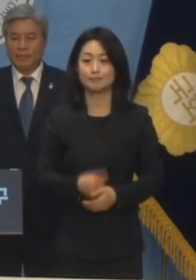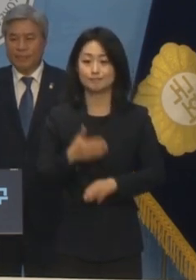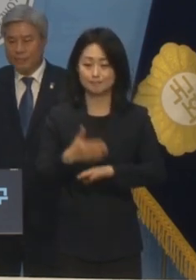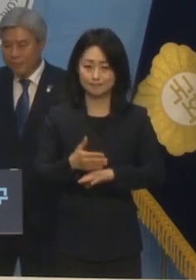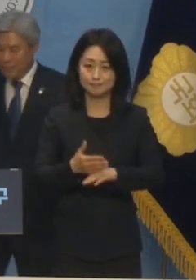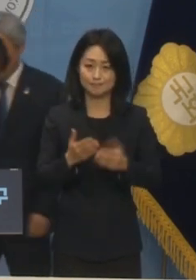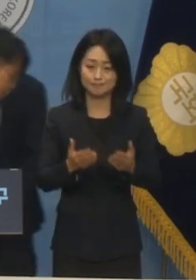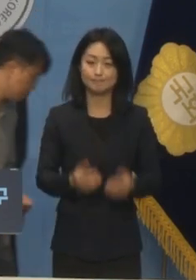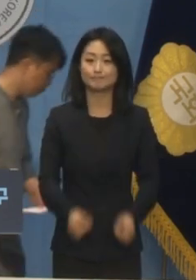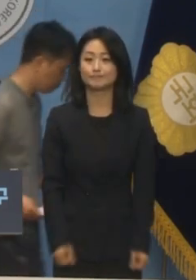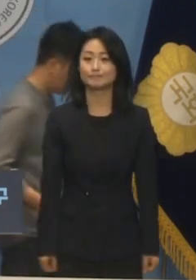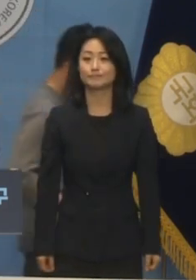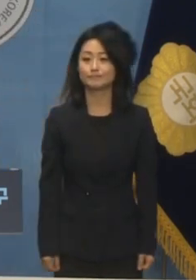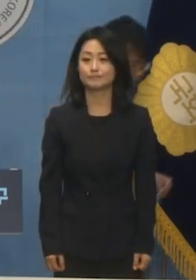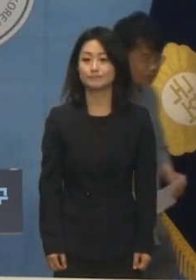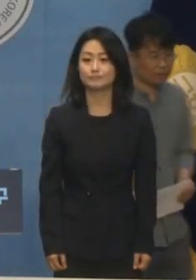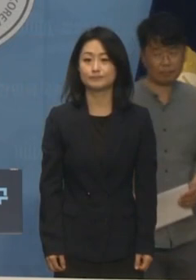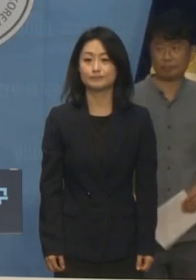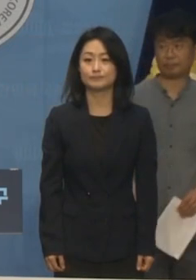고맙습니다.